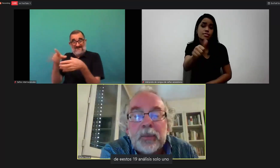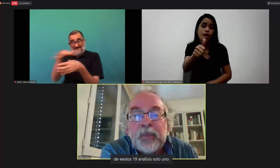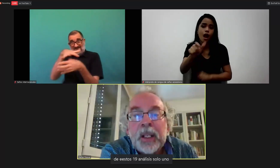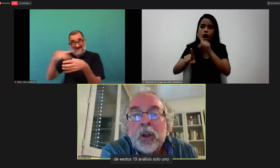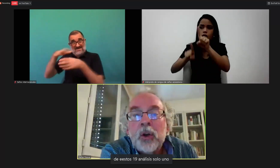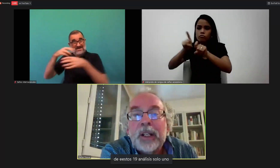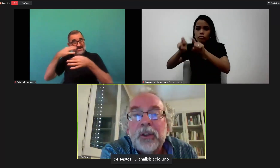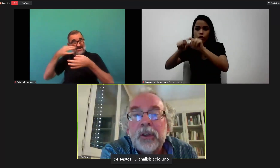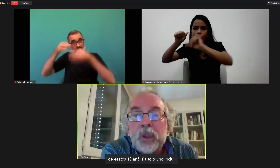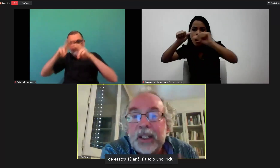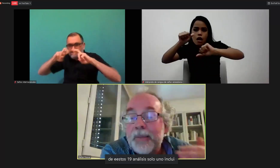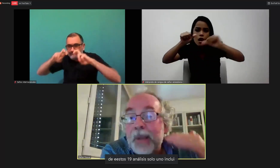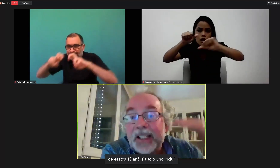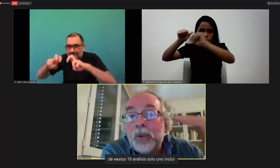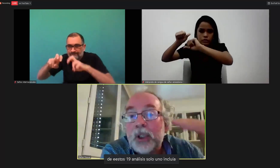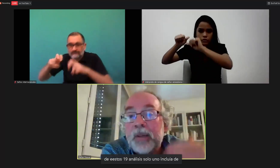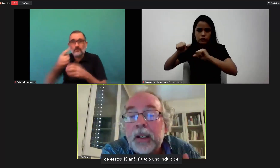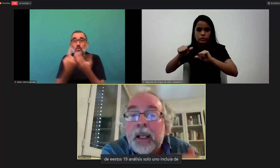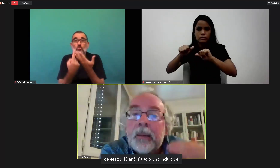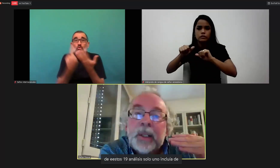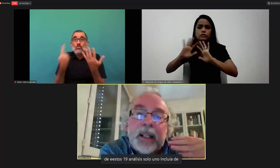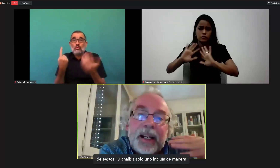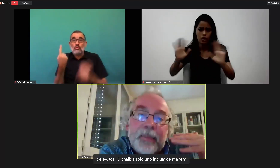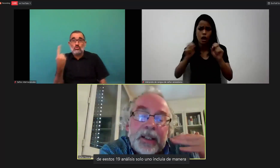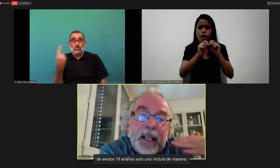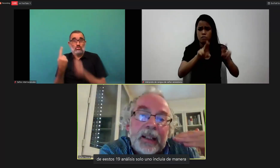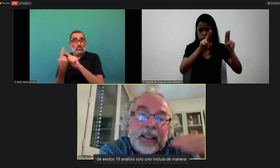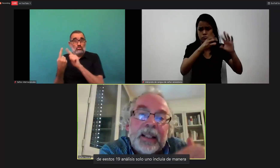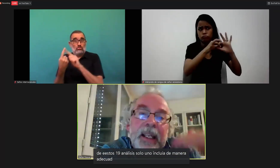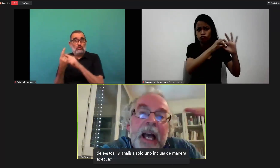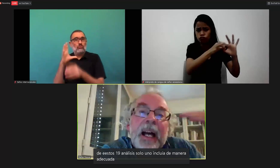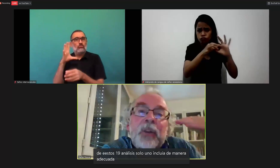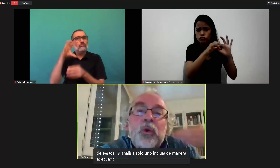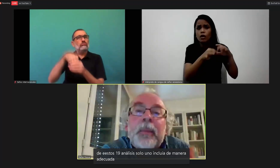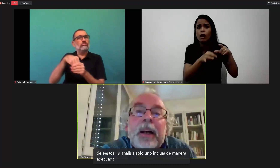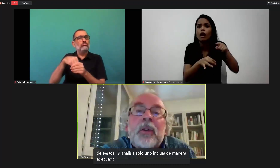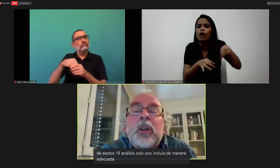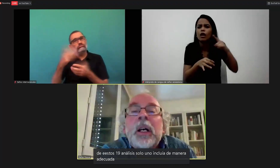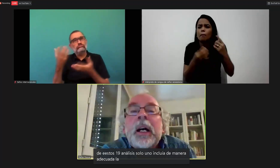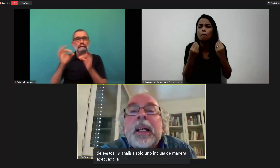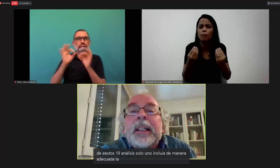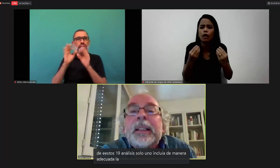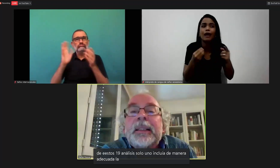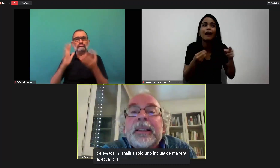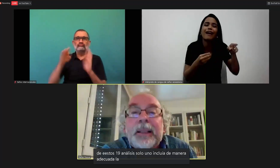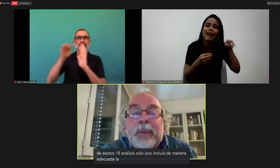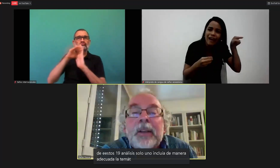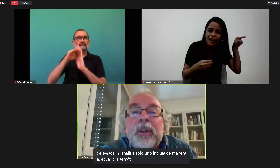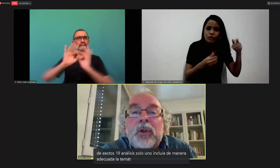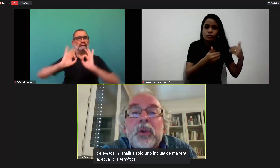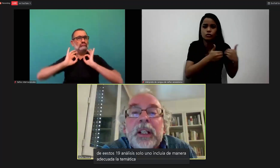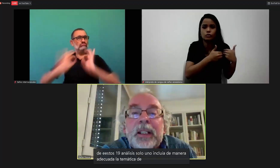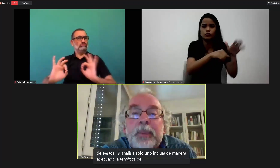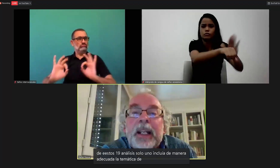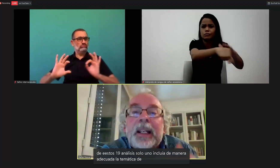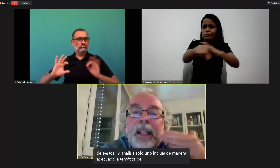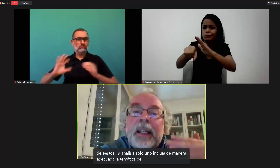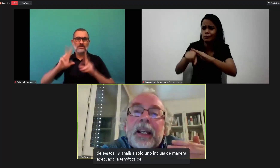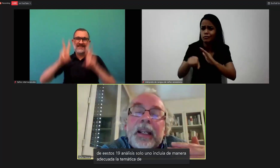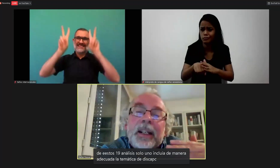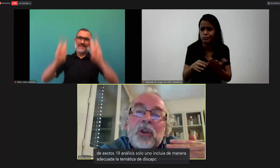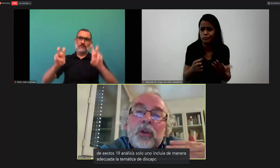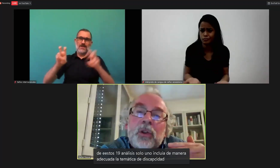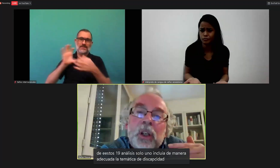esa información con Naciones Unidas al máximo nivel para que realmente desde ahí hagan un llamado al sistema de Naciones Unidas